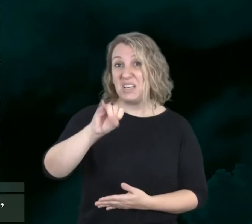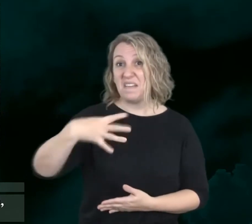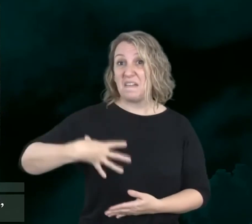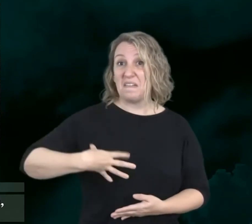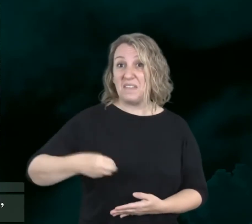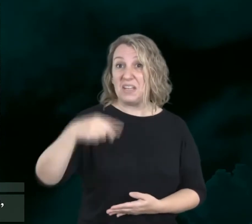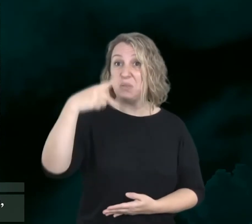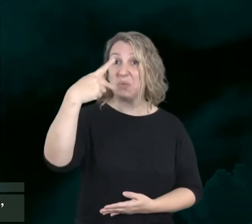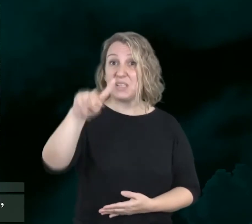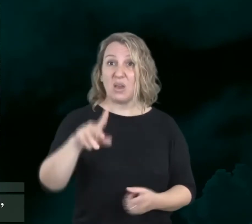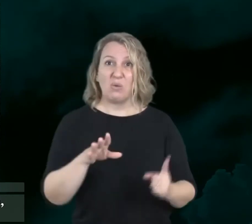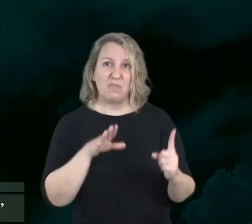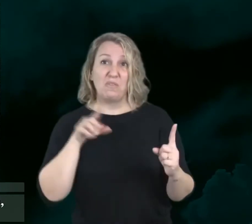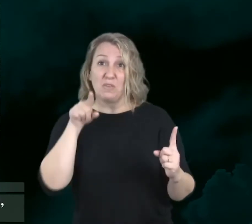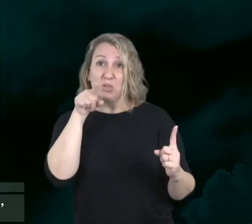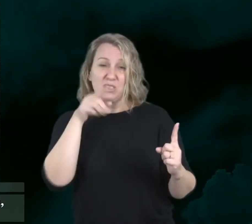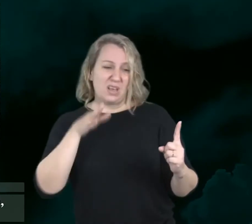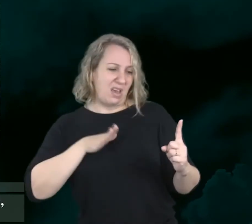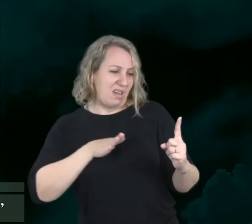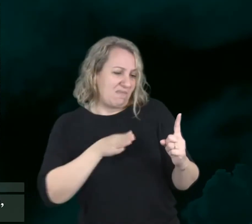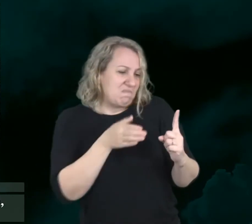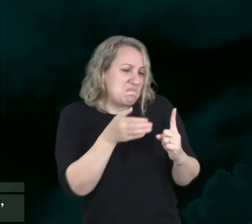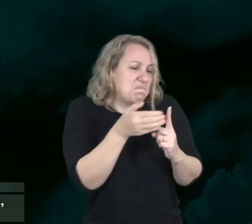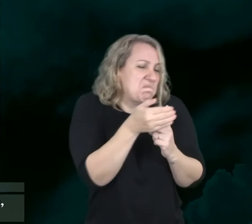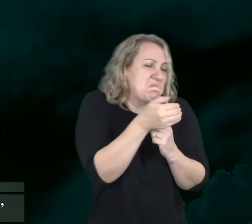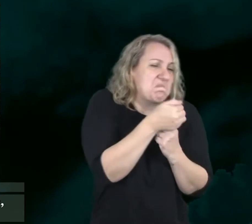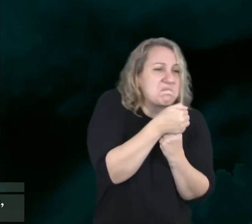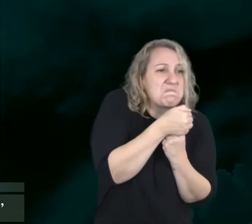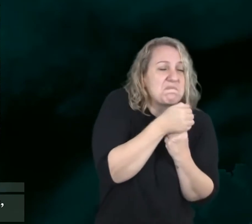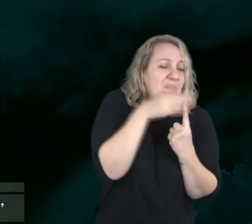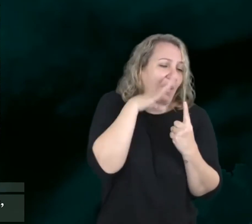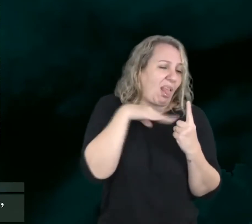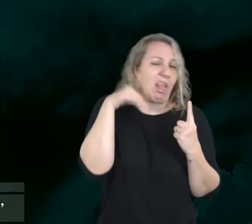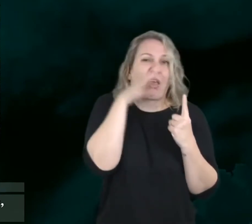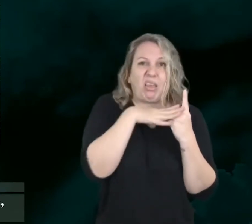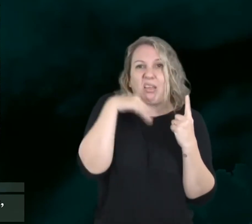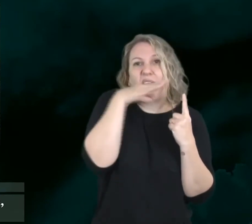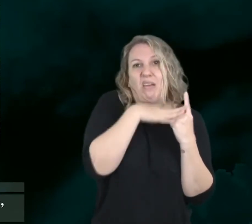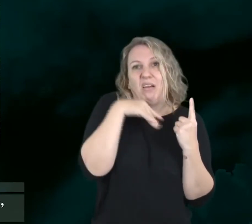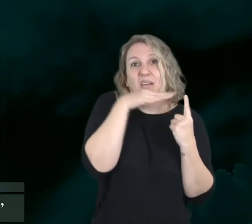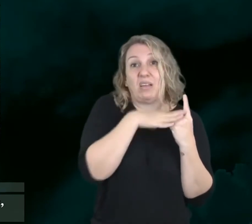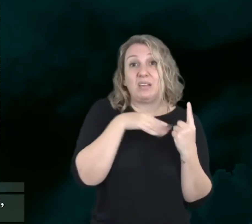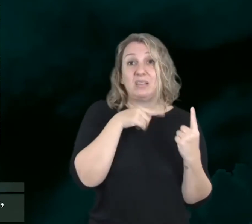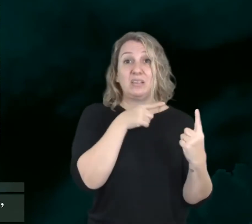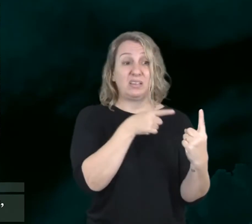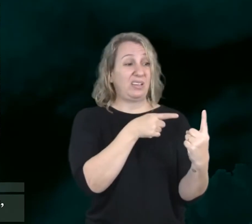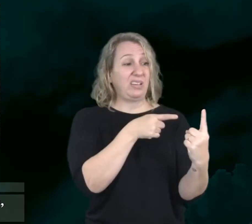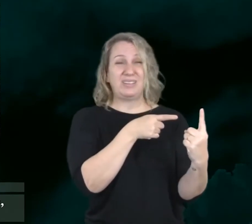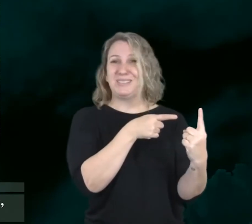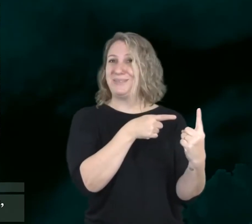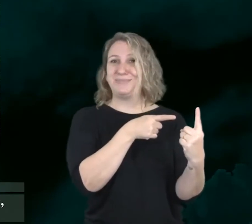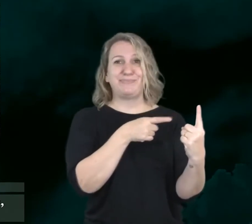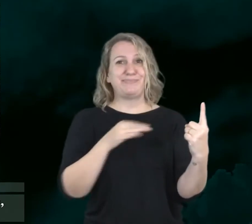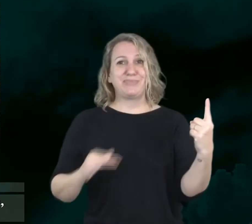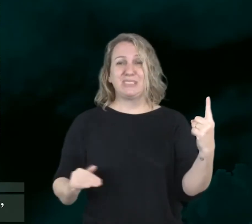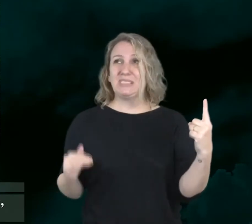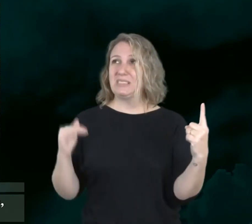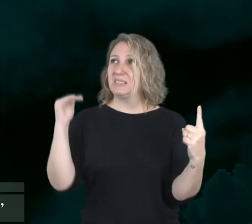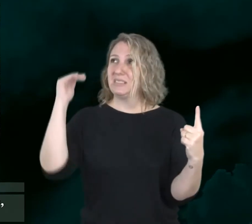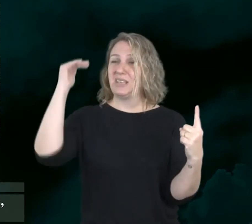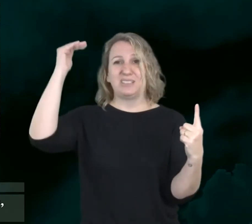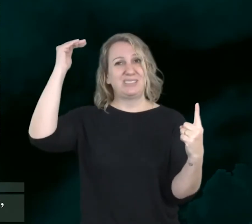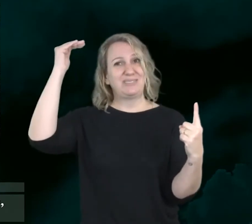perseverança, né, qualquer coisa fazem elas desistirem, e não só isso, elas não terão caráter